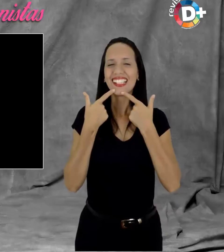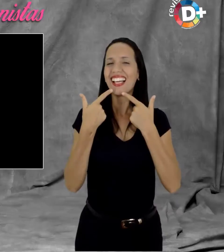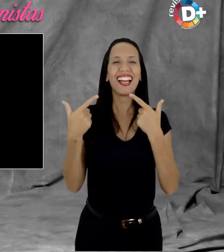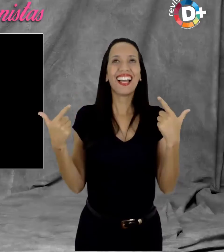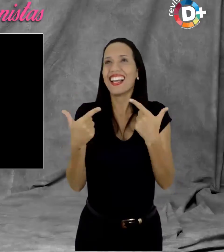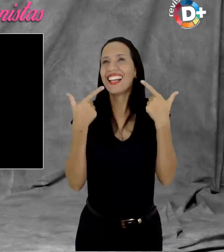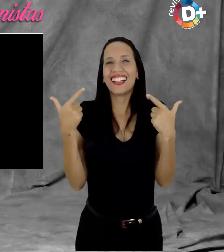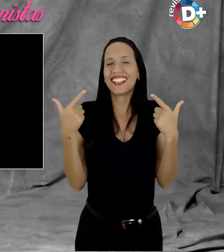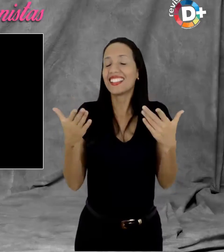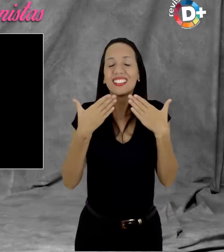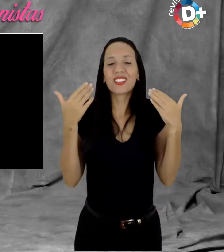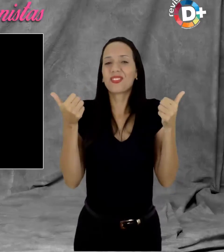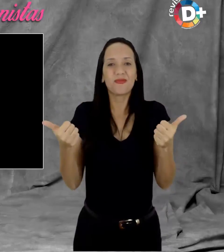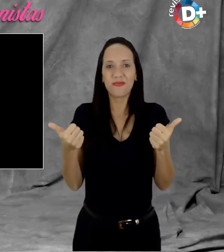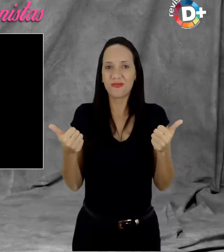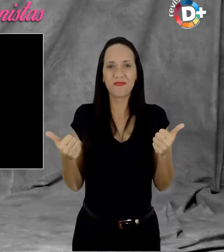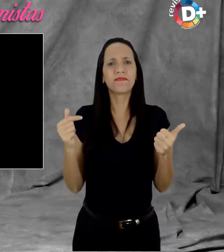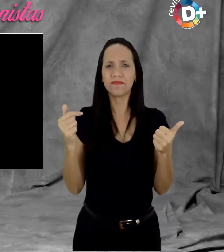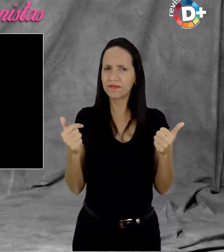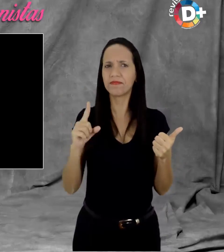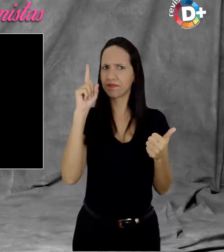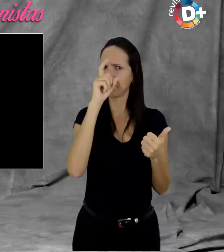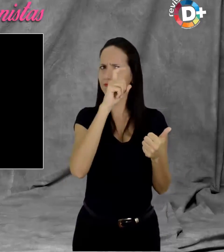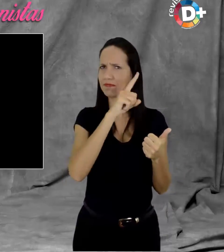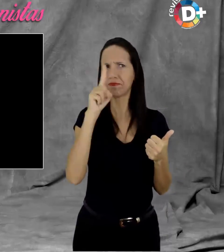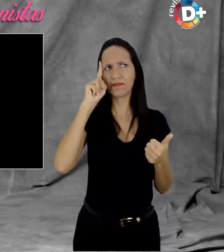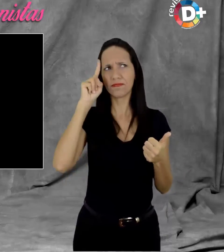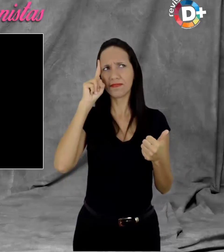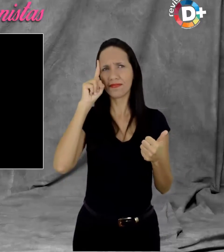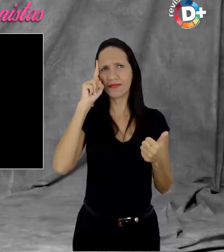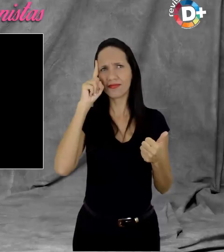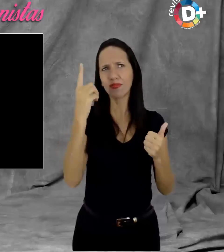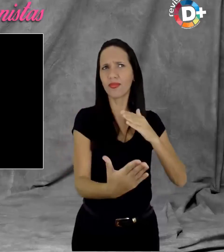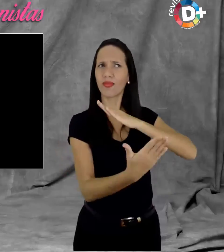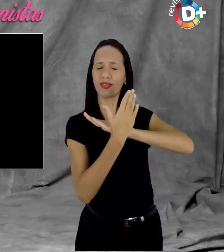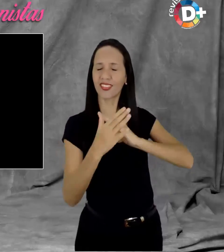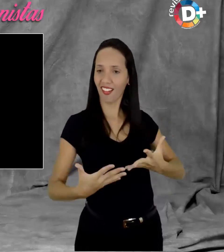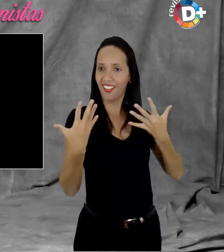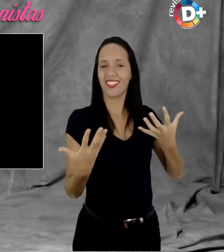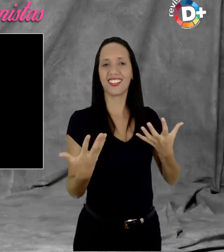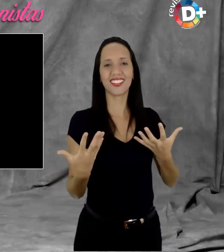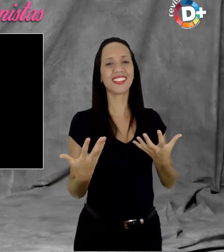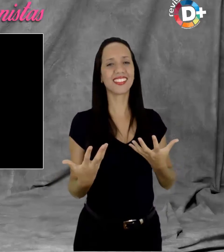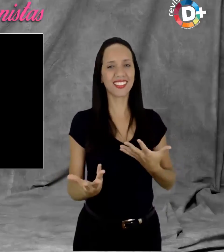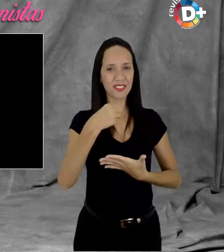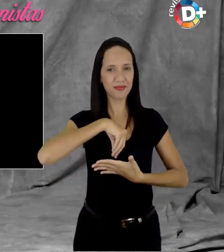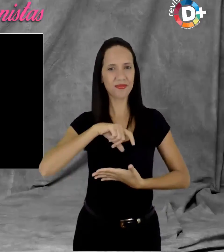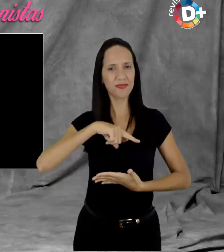favorita. O humor é uma saída para as dificuldades diárias, um pronto-socorro emocional, a